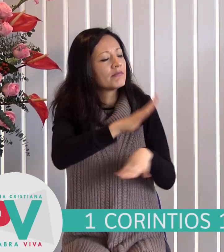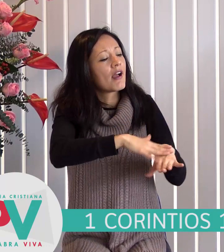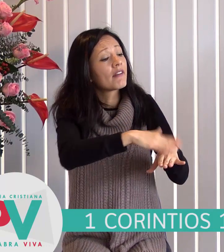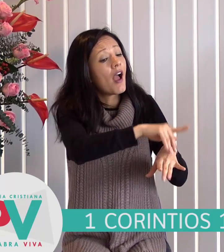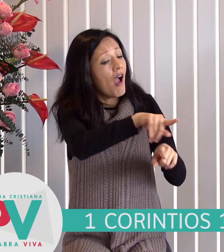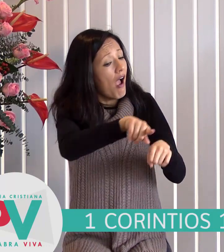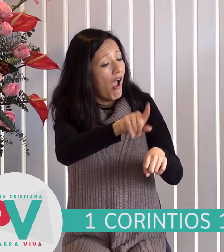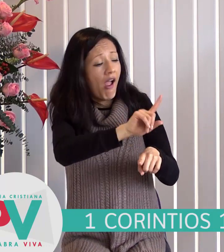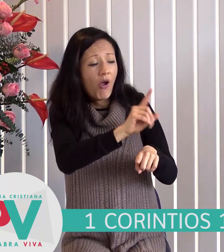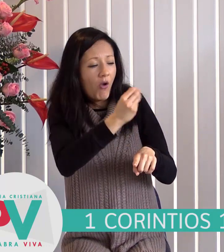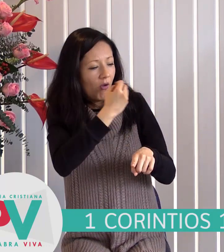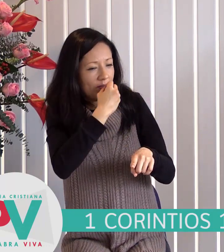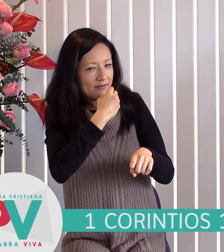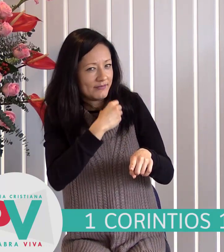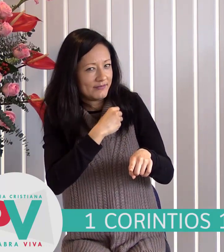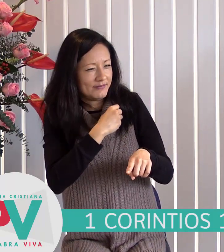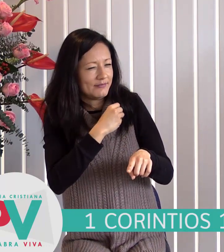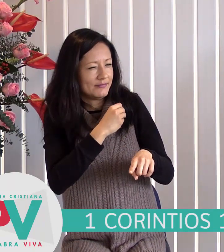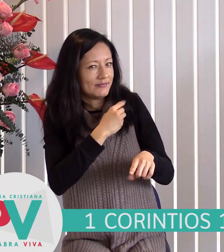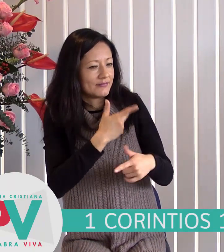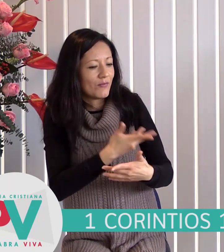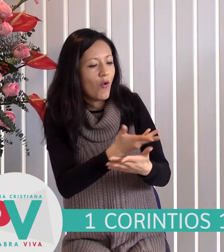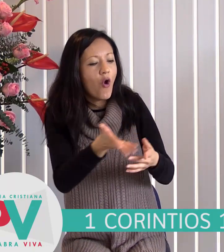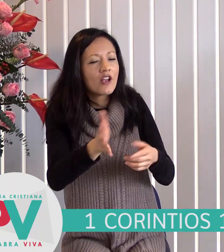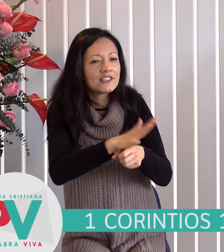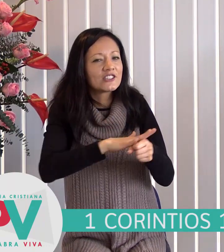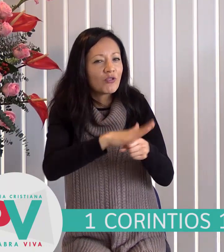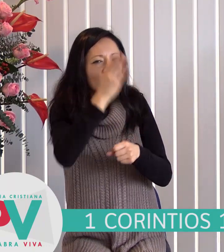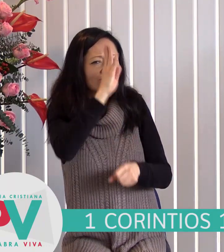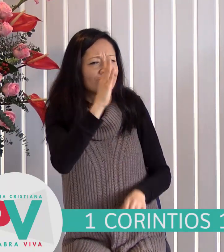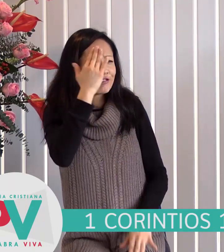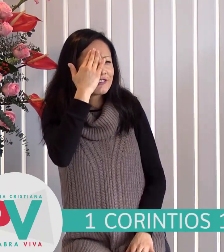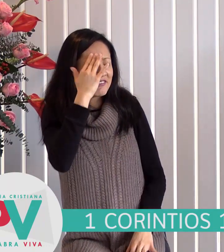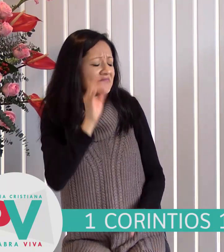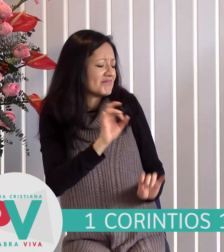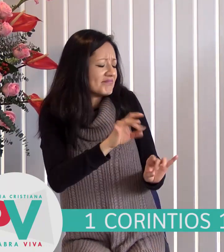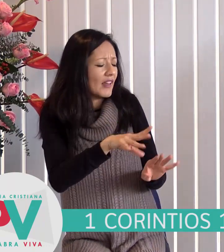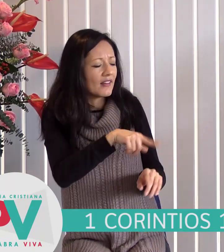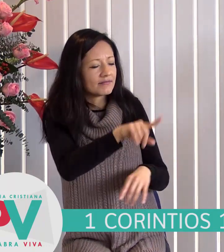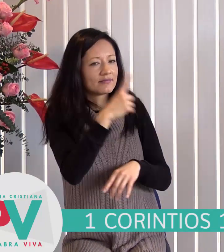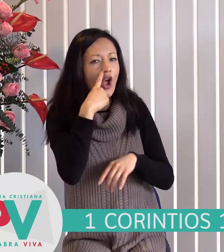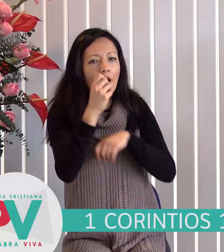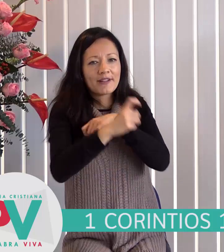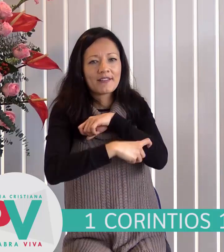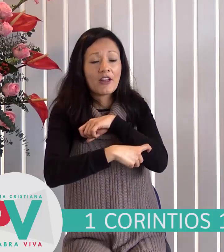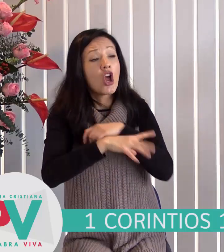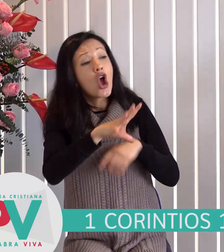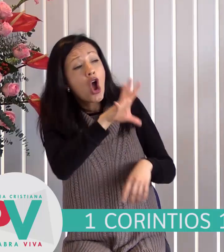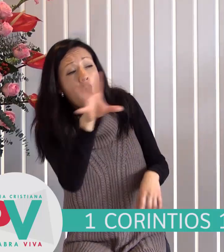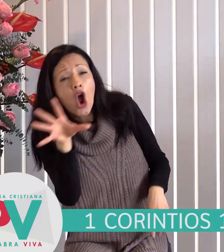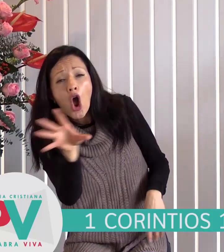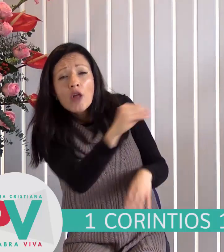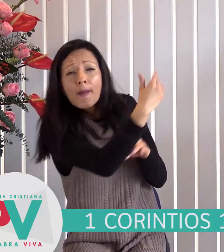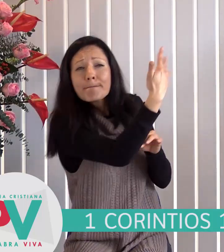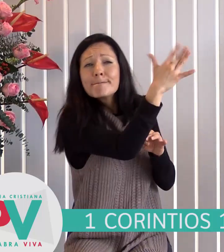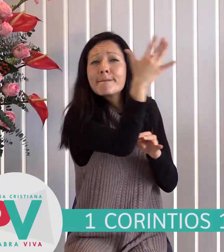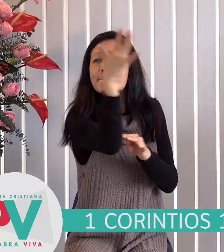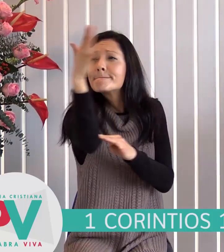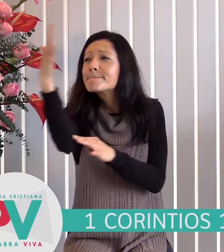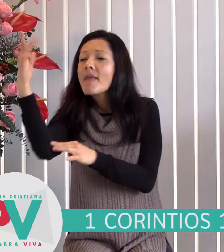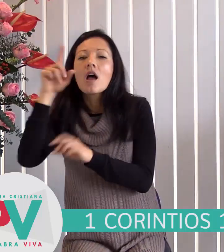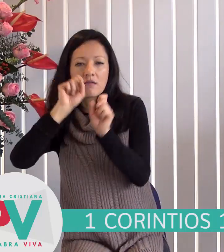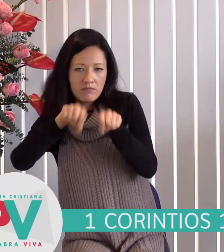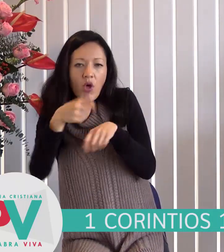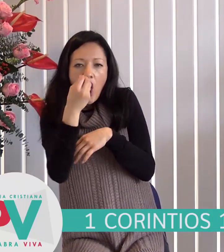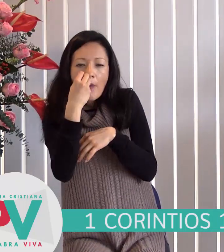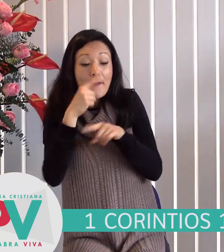Pero Dios permitió que el hombre fuera tentado. Para eso, Él le dijo, mire, de todos los árboles puede comer, pero de